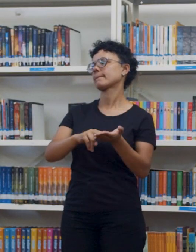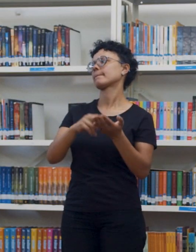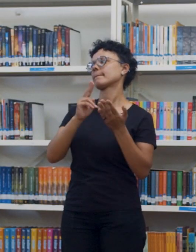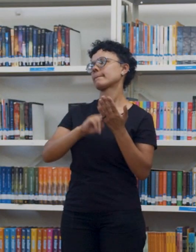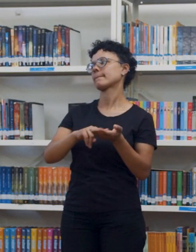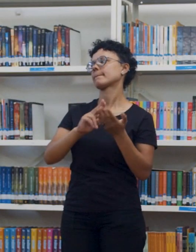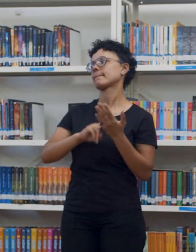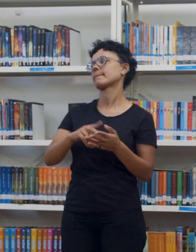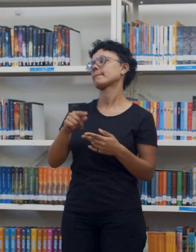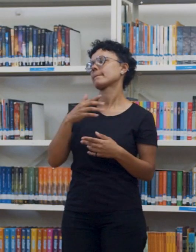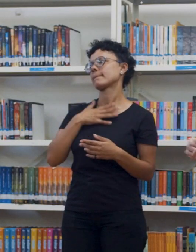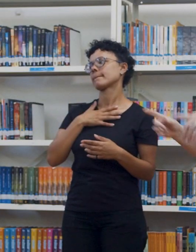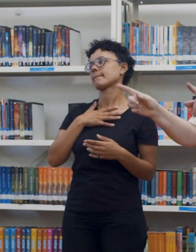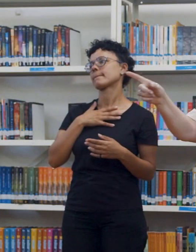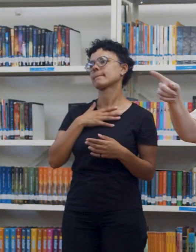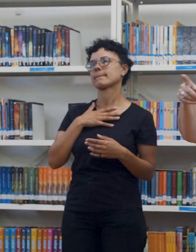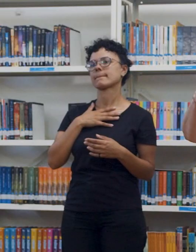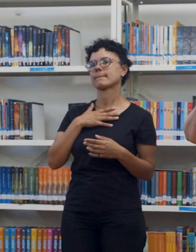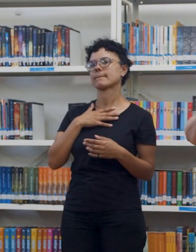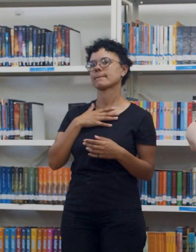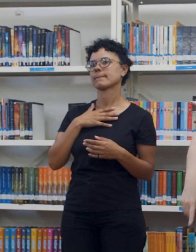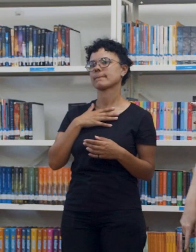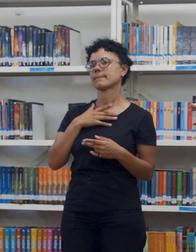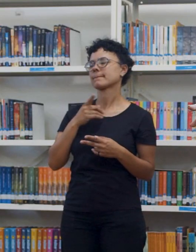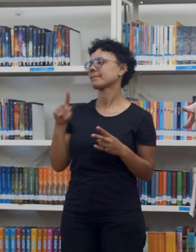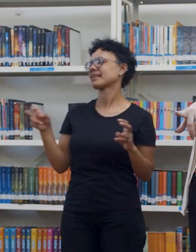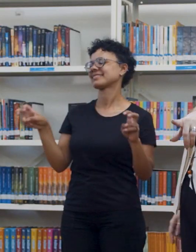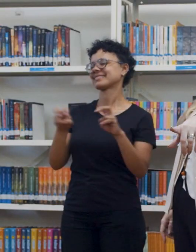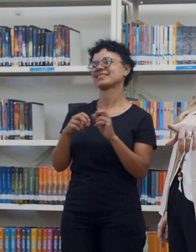sempre que eu gosto. Senta do lado dela.